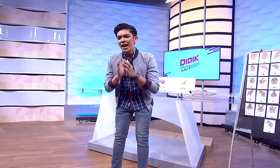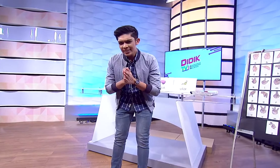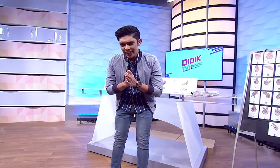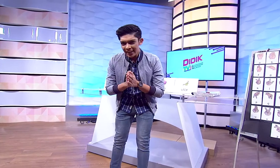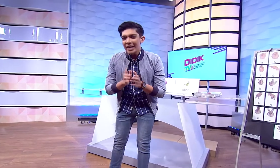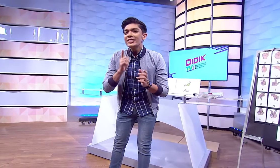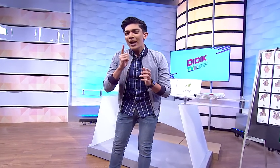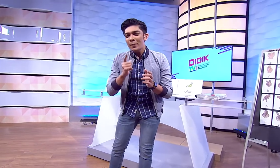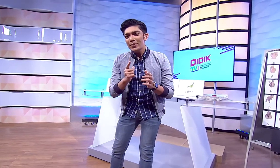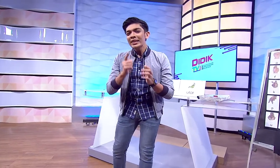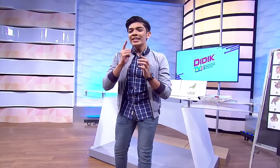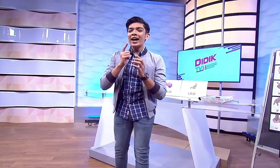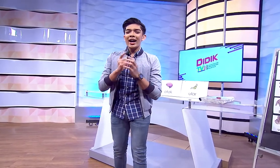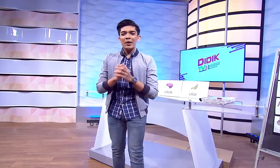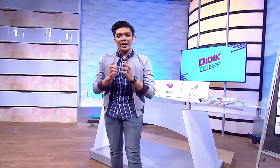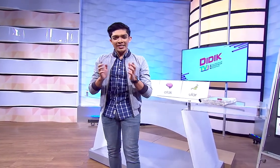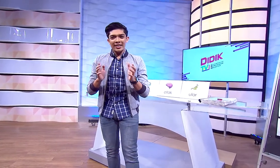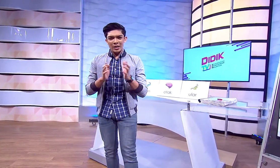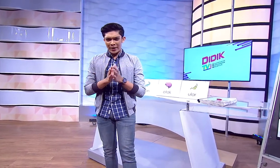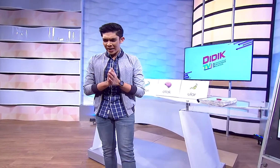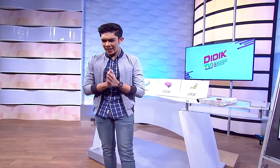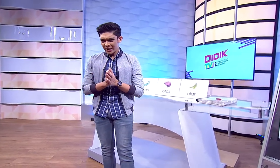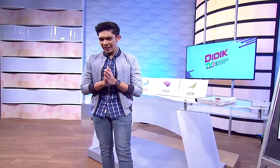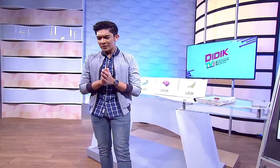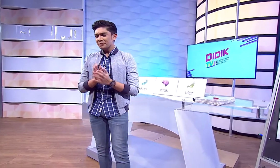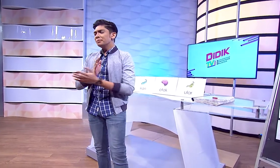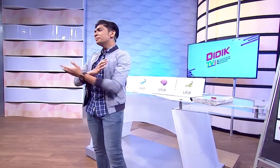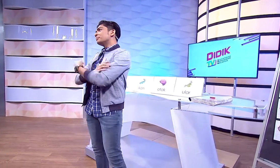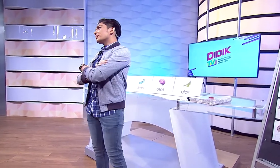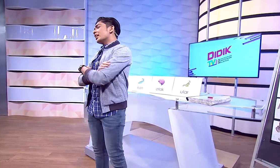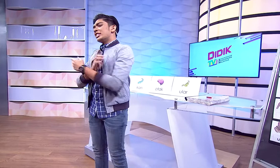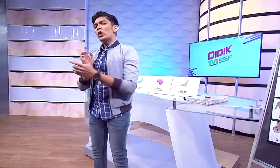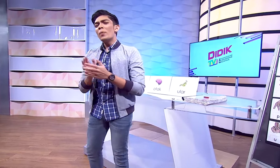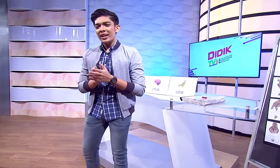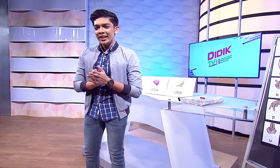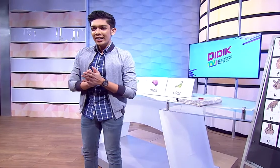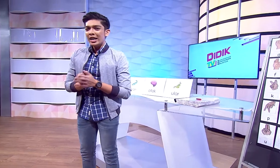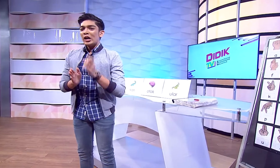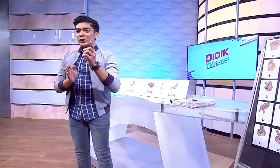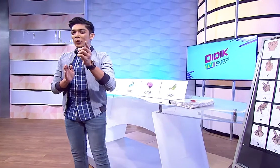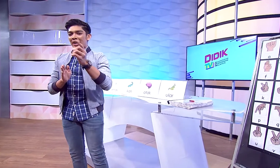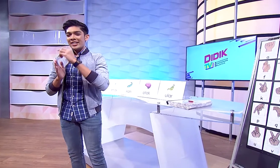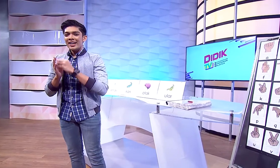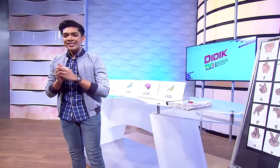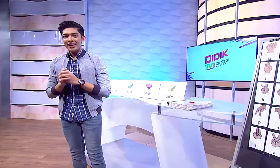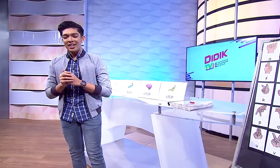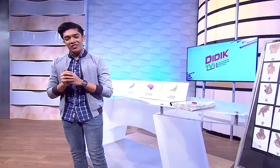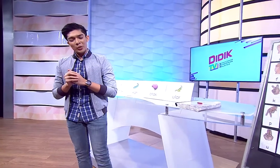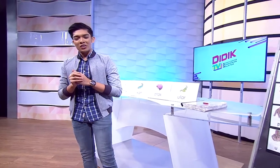jacket siape yang akan mengajak kita pada hari ini cek rumahnya ya Jom kita saksikan video